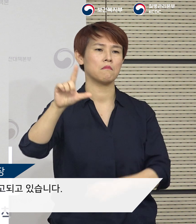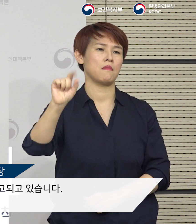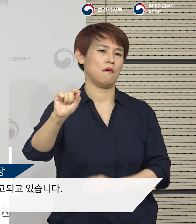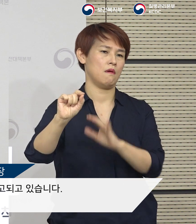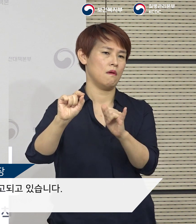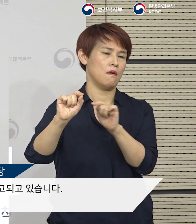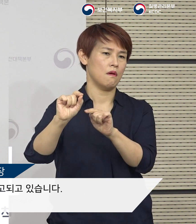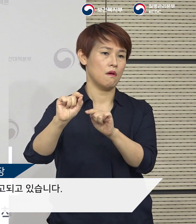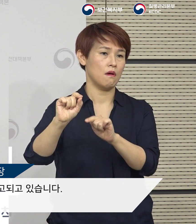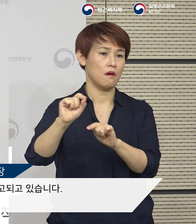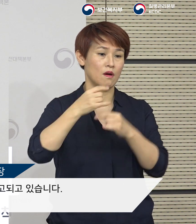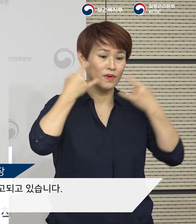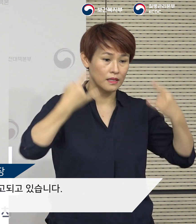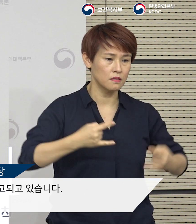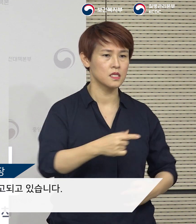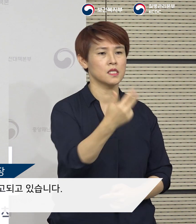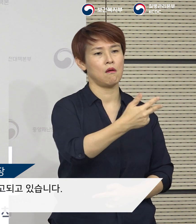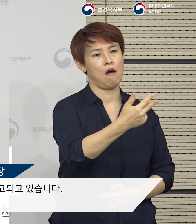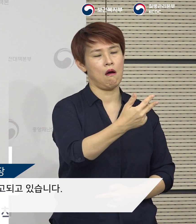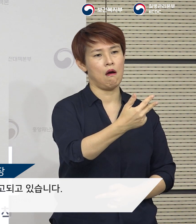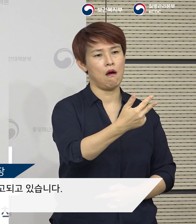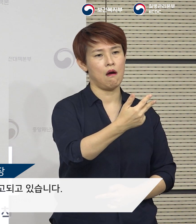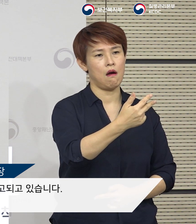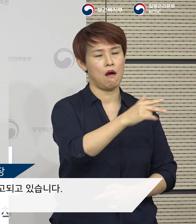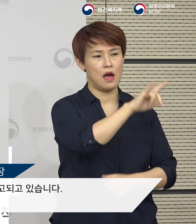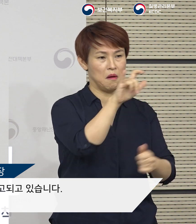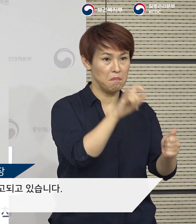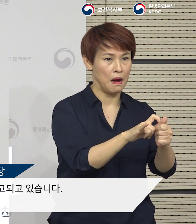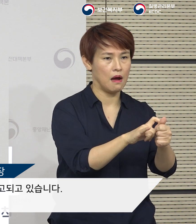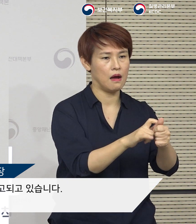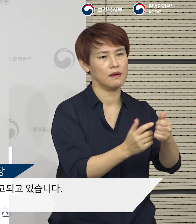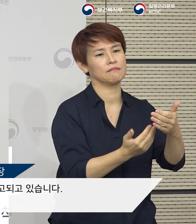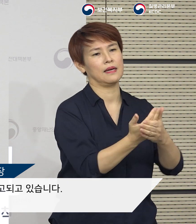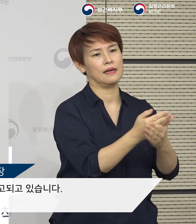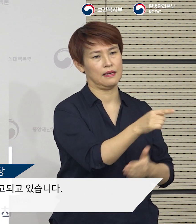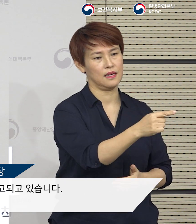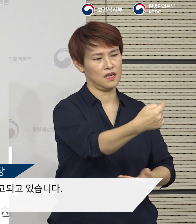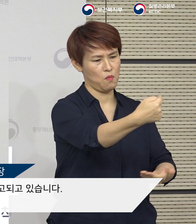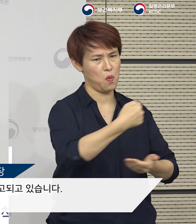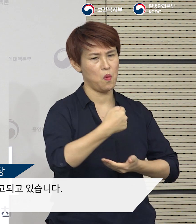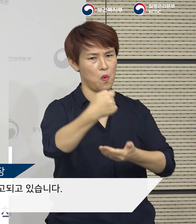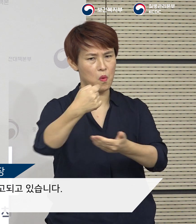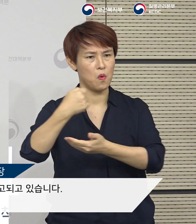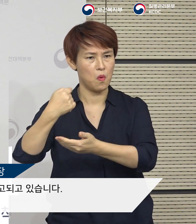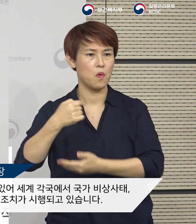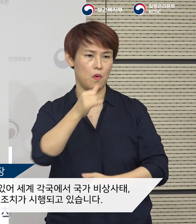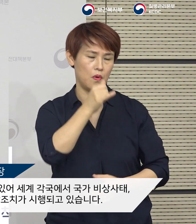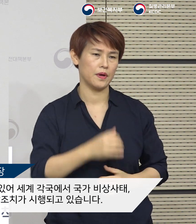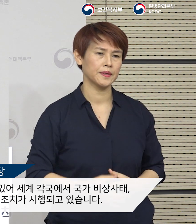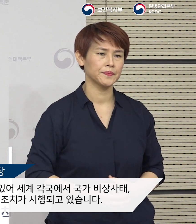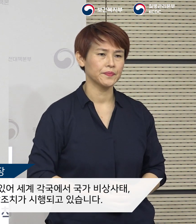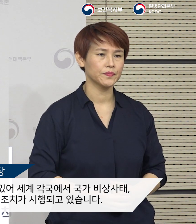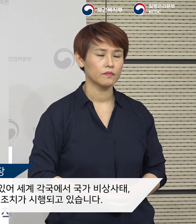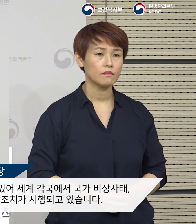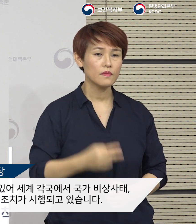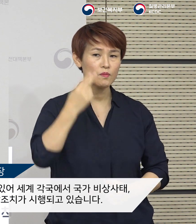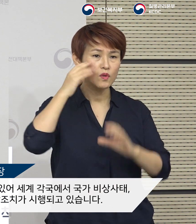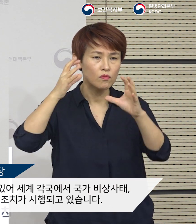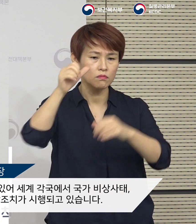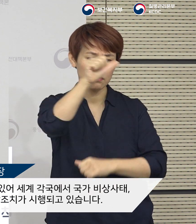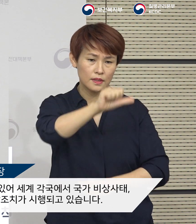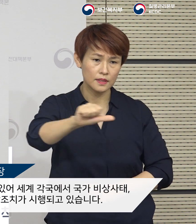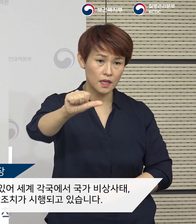명, 프랑스 약 7,000명의 환자가 발생한 것으로 보고되고 있습니다. 미국과